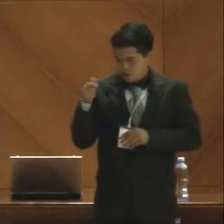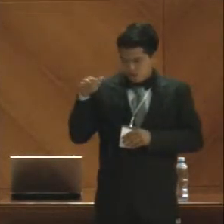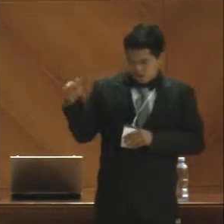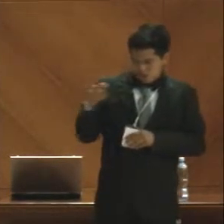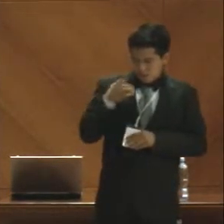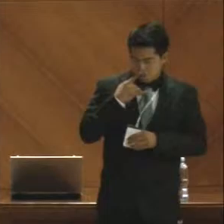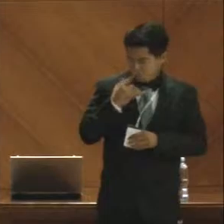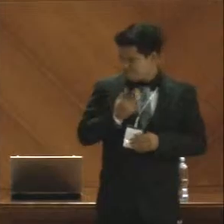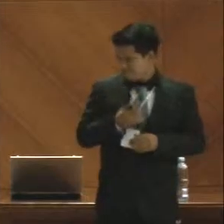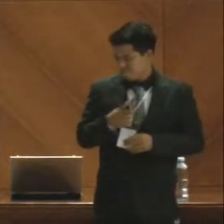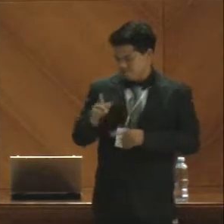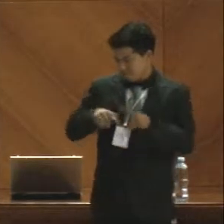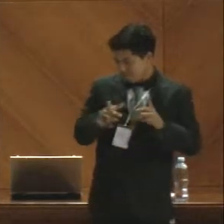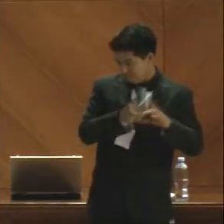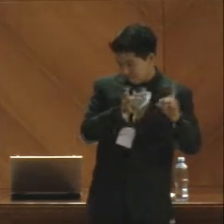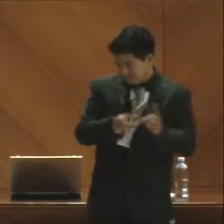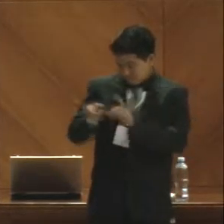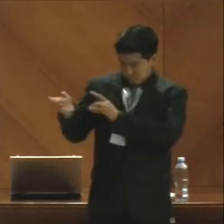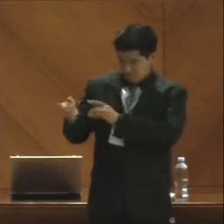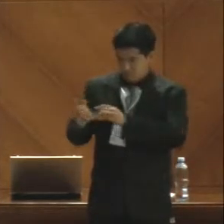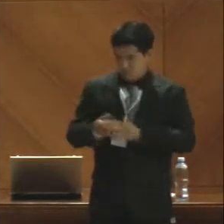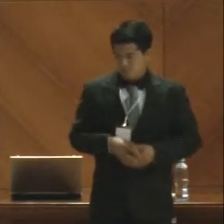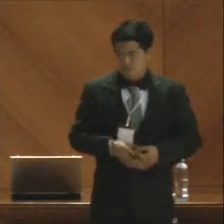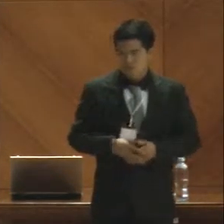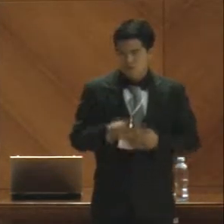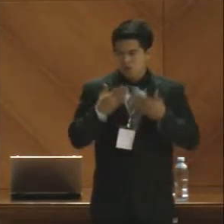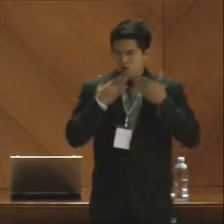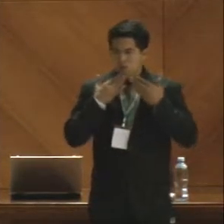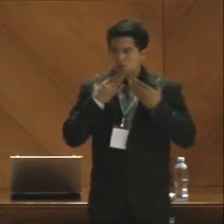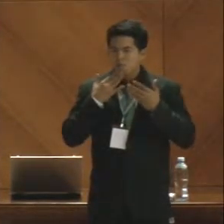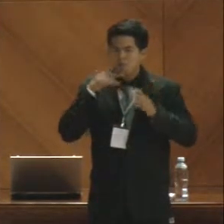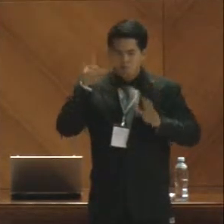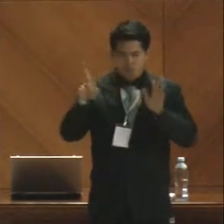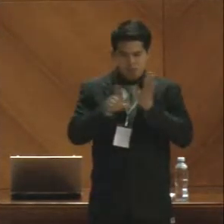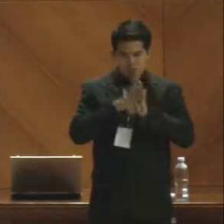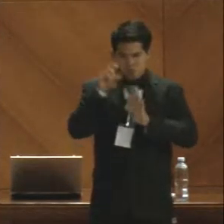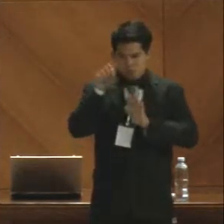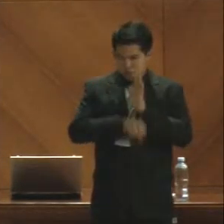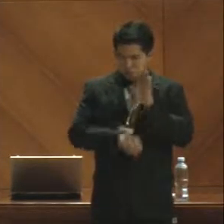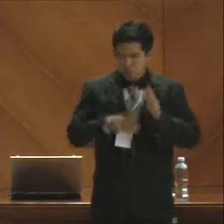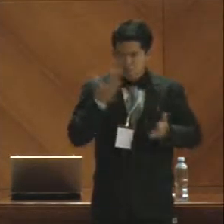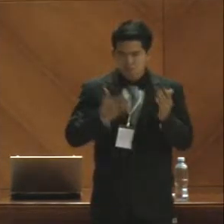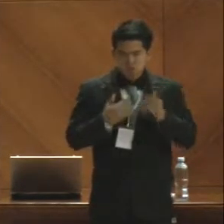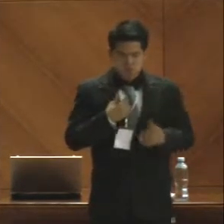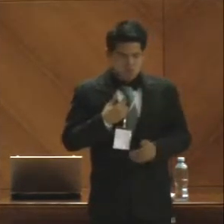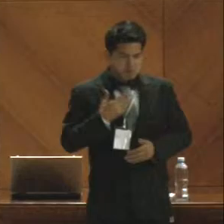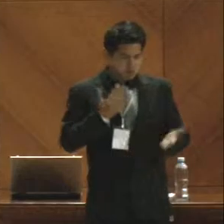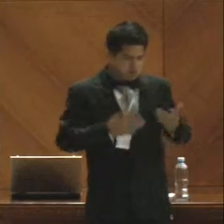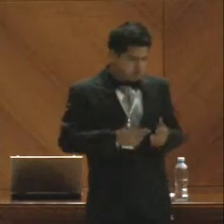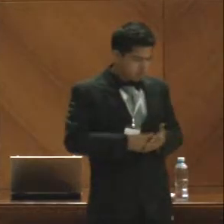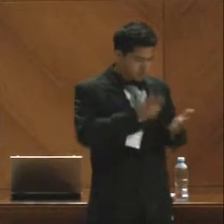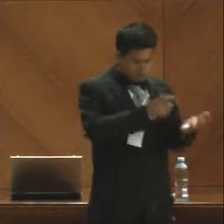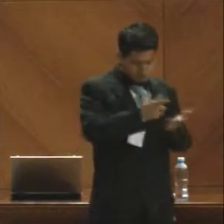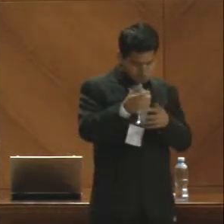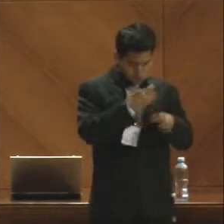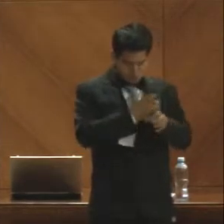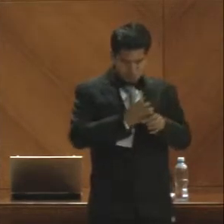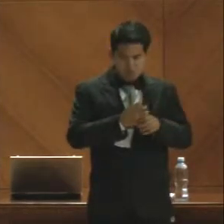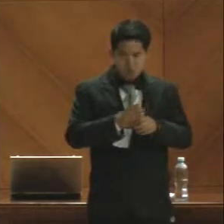ley. ¿Por qué compartir galletas está socialmente bien visto y es bueno y compartir conocimiento